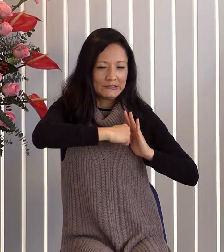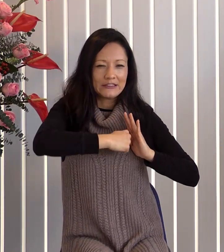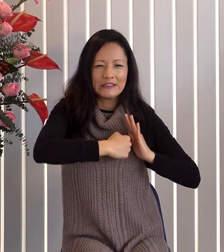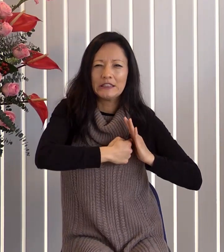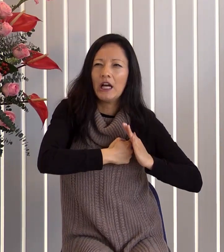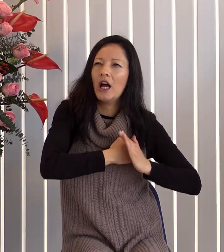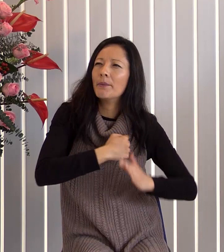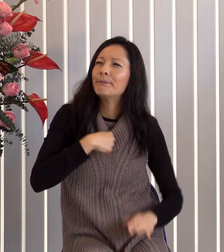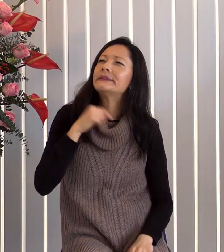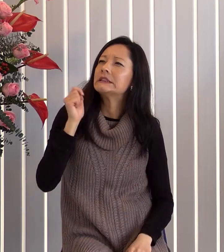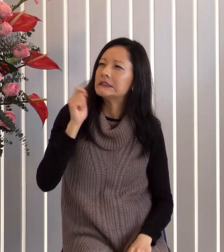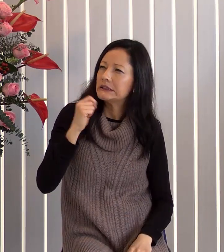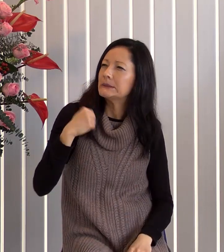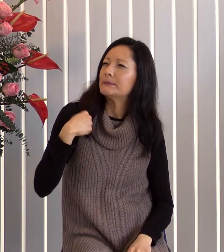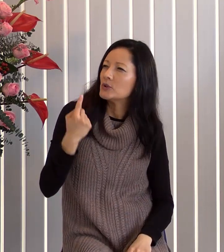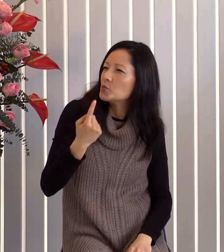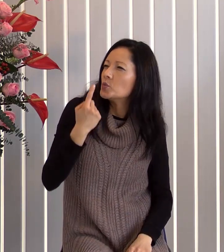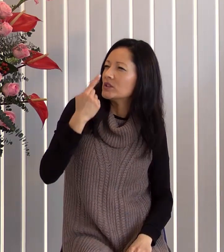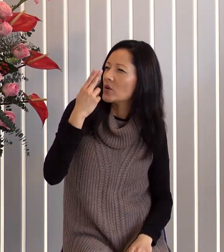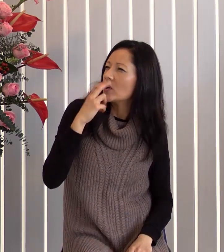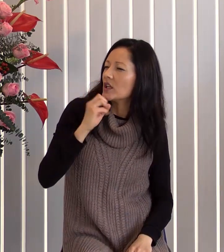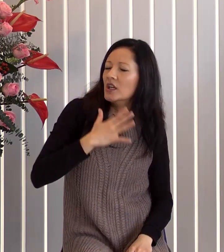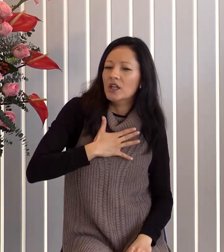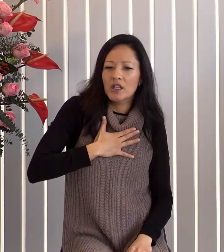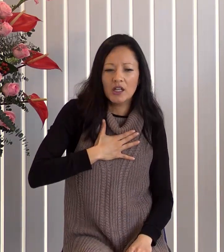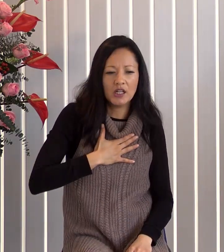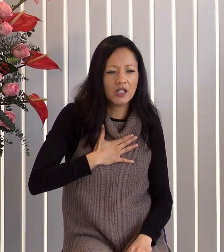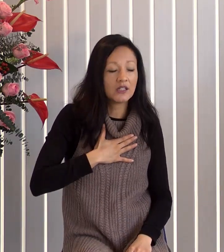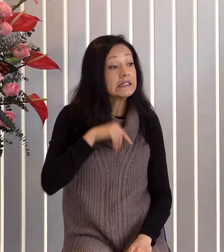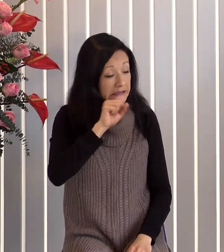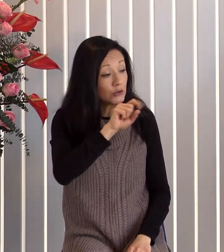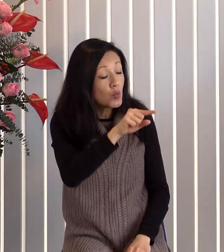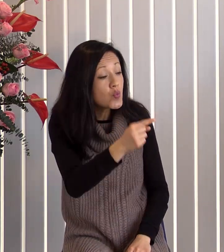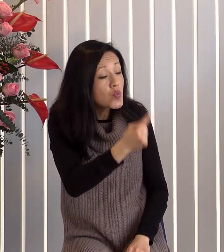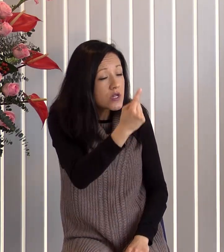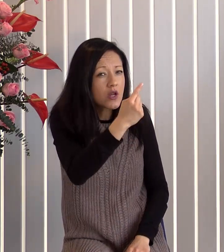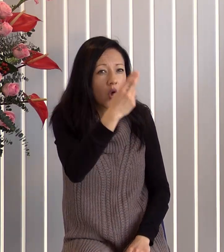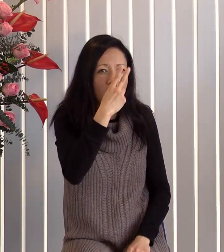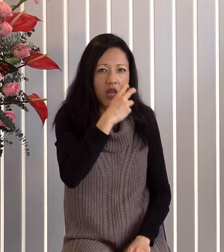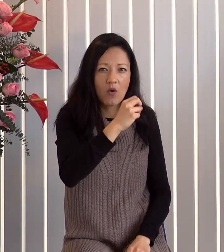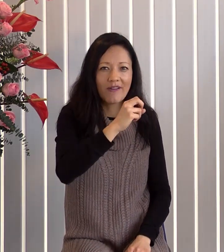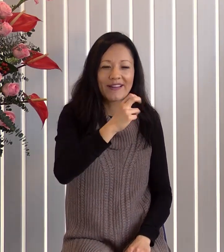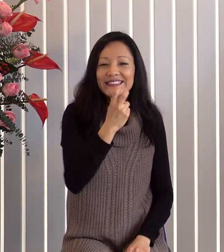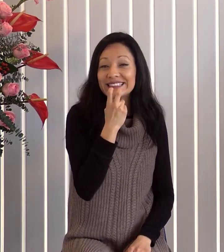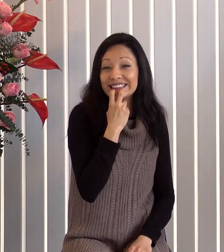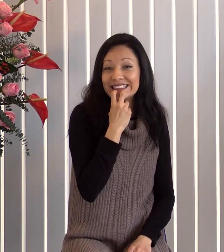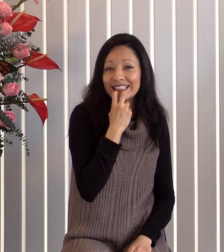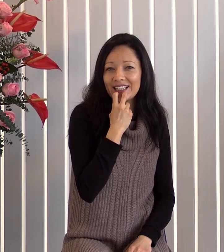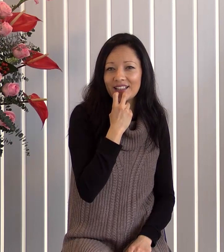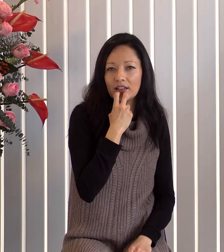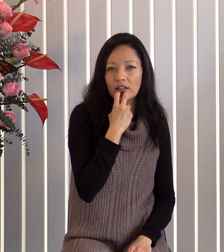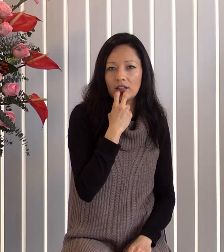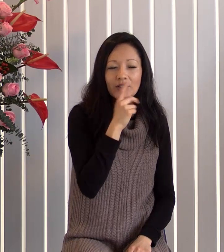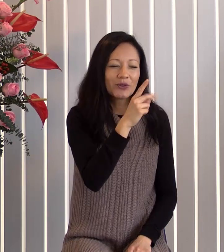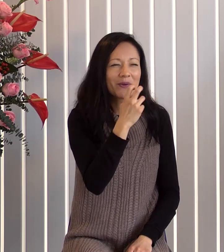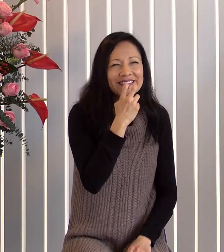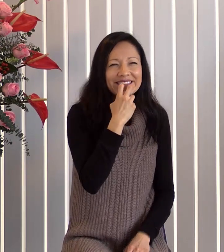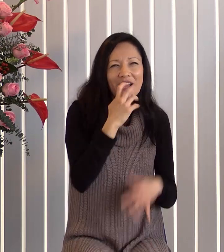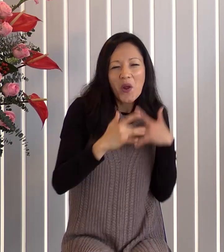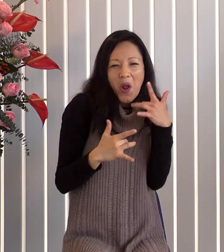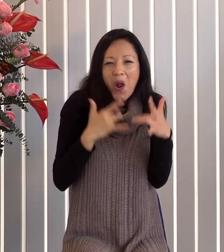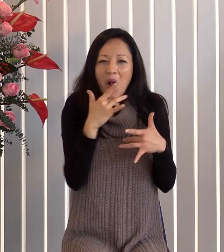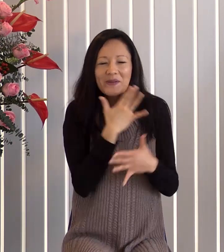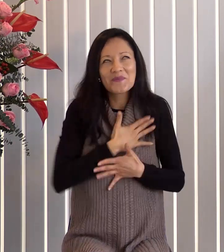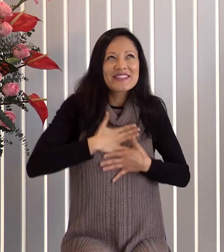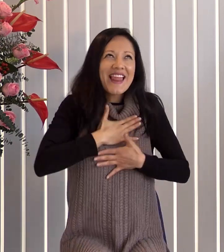llaga. Toma ahora tu hijo, tu único, Isaac, tu risa, tu gozo,